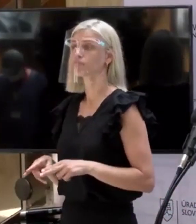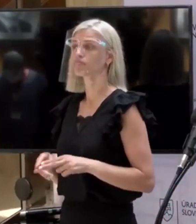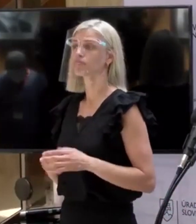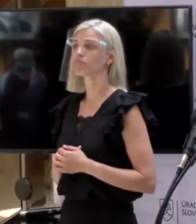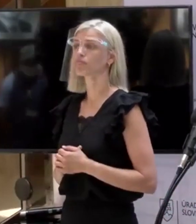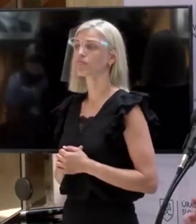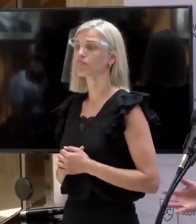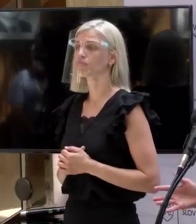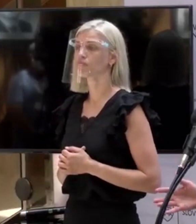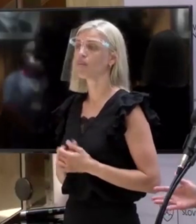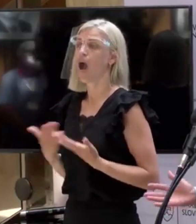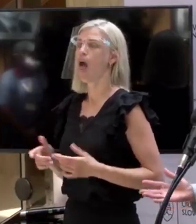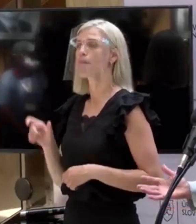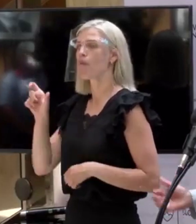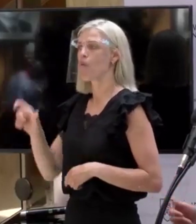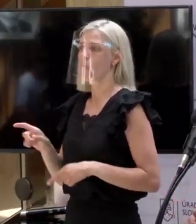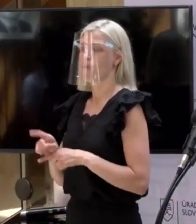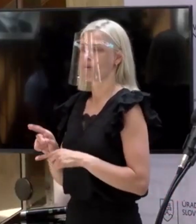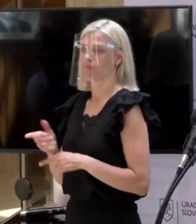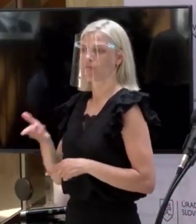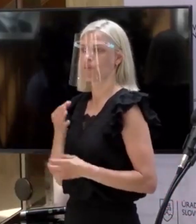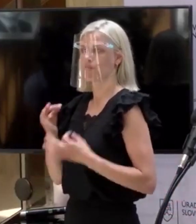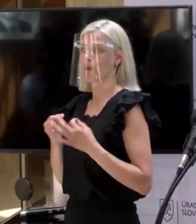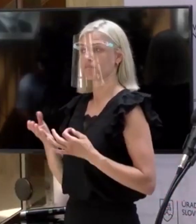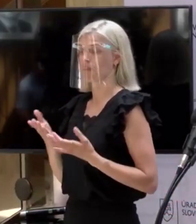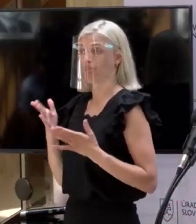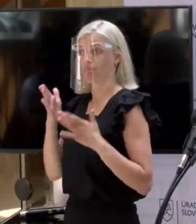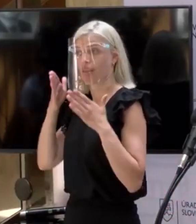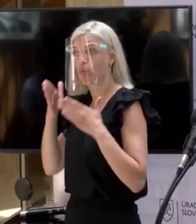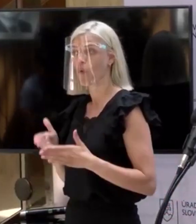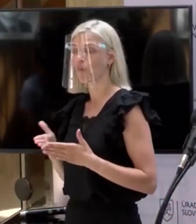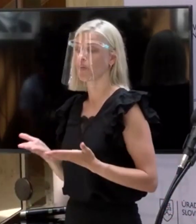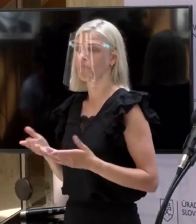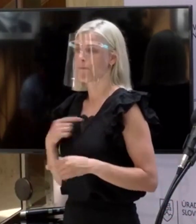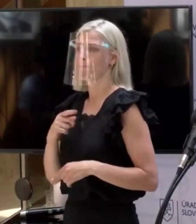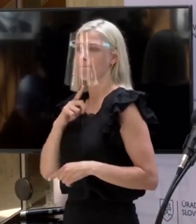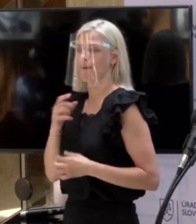spôsobujú nedôveryhodnosť jeho osoby, ale ja viem o tom zatiaľ tiež ešte málo.